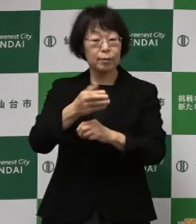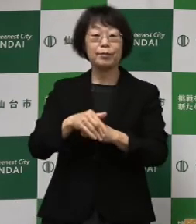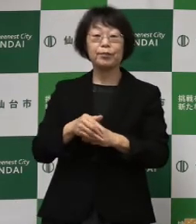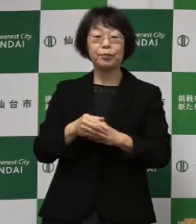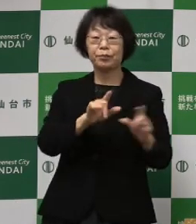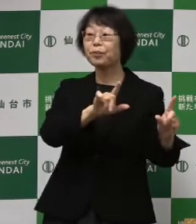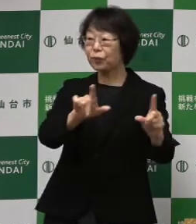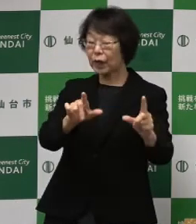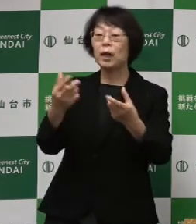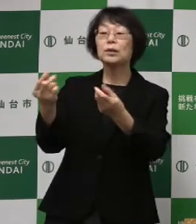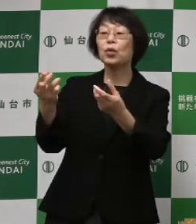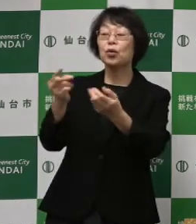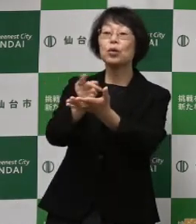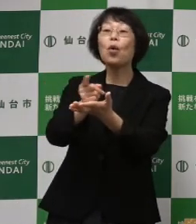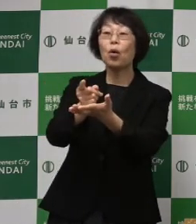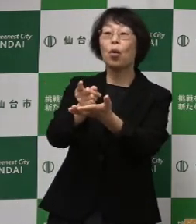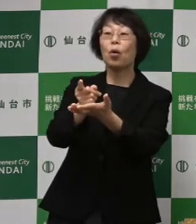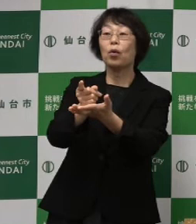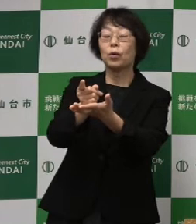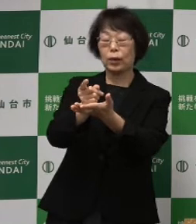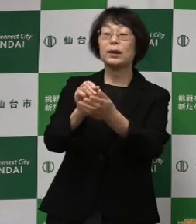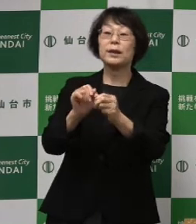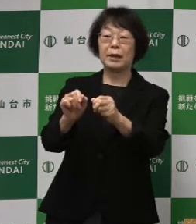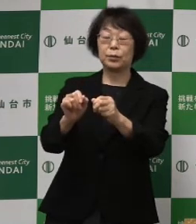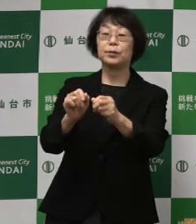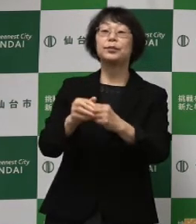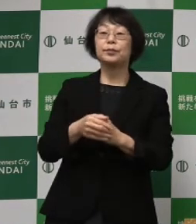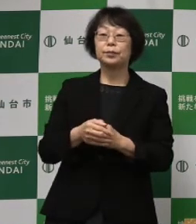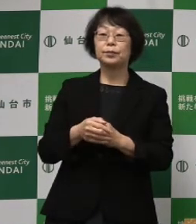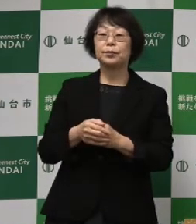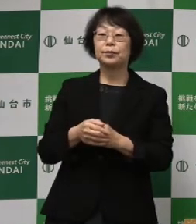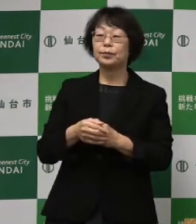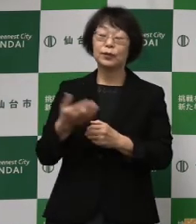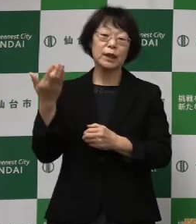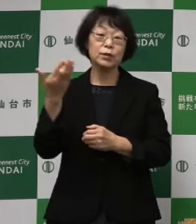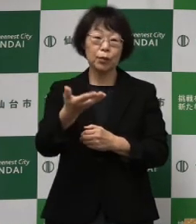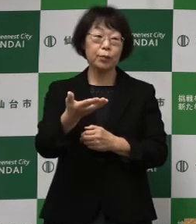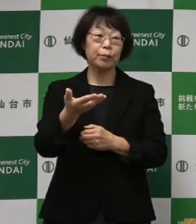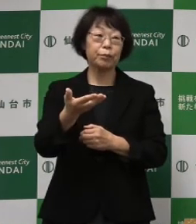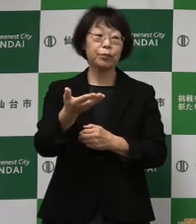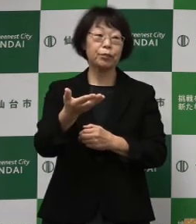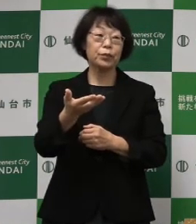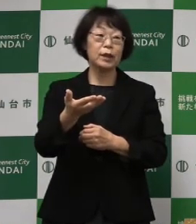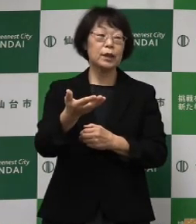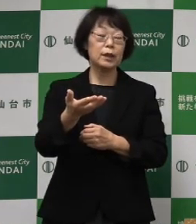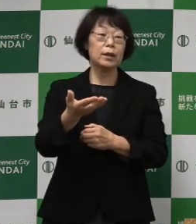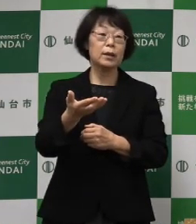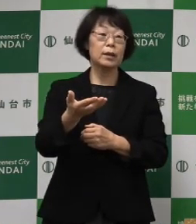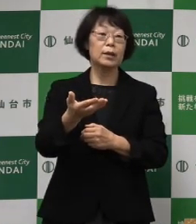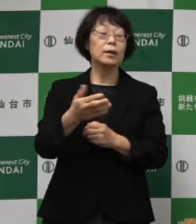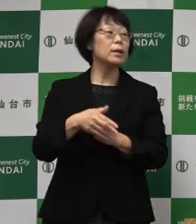か。 そういう方向です。 はい、市長から補足よろしいです